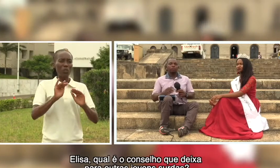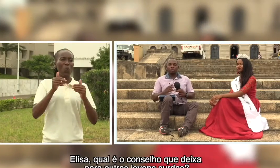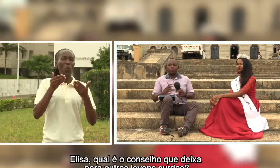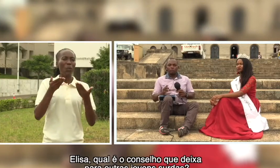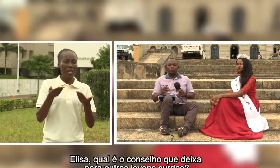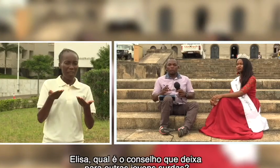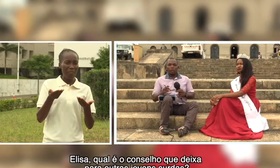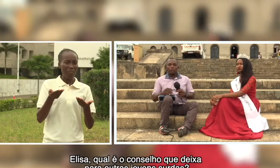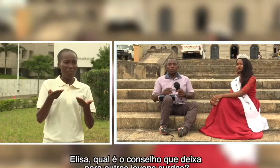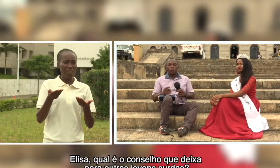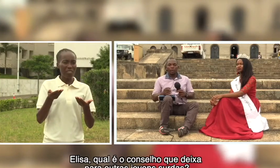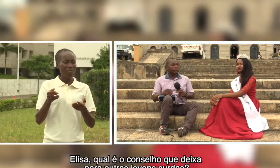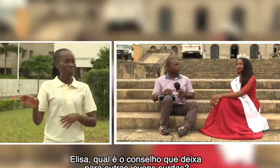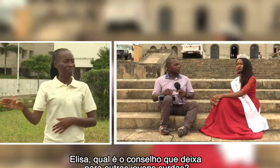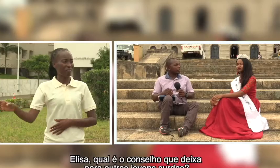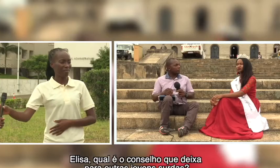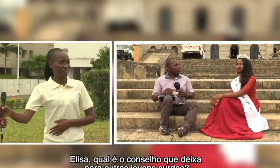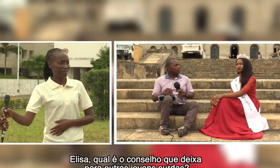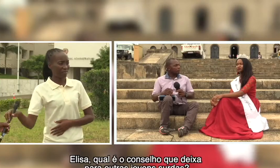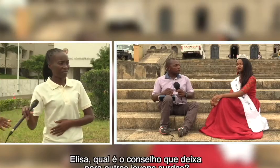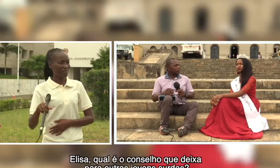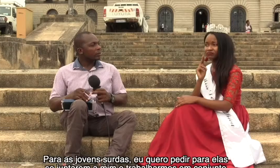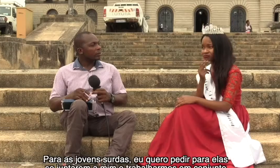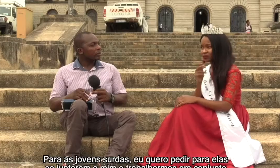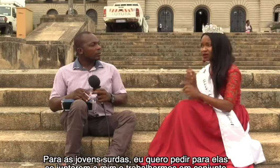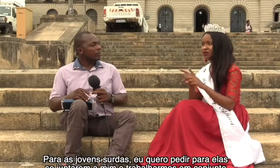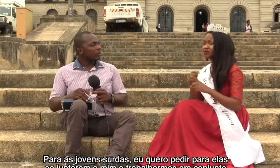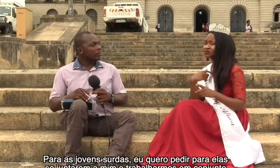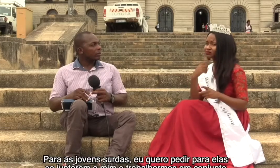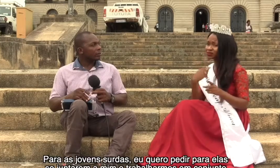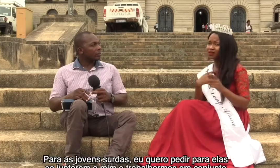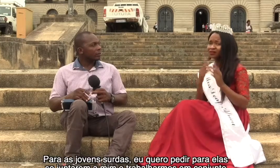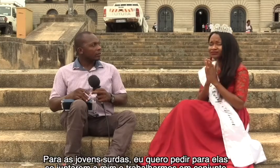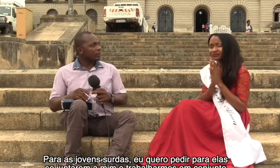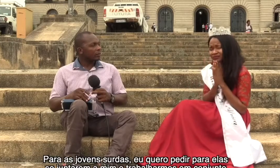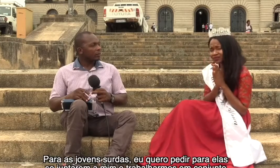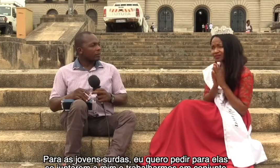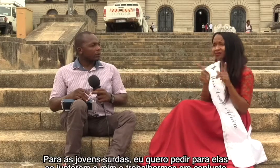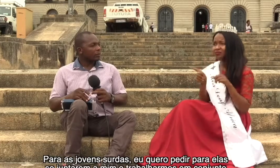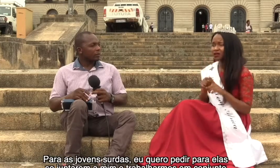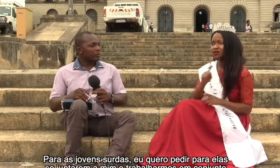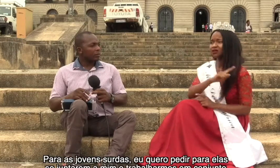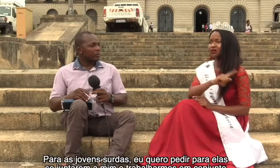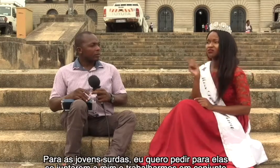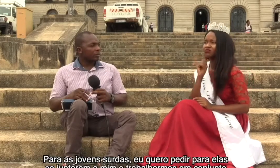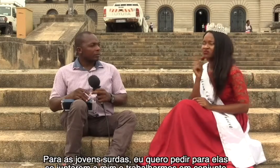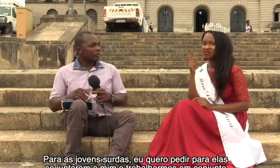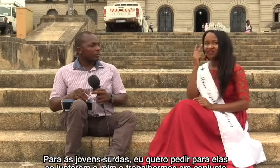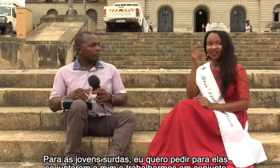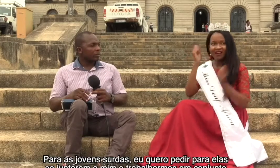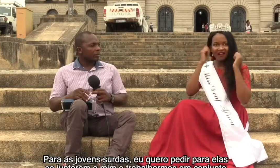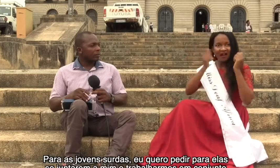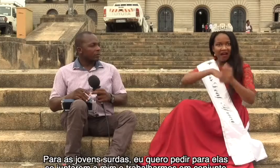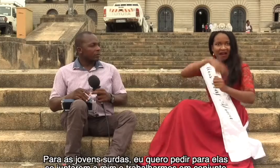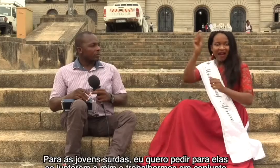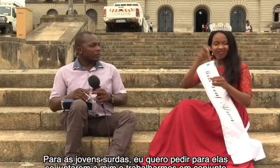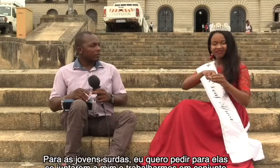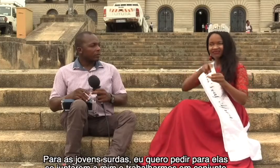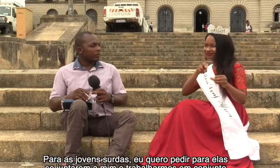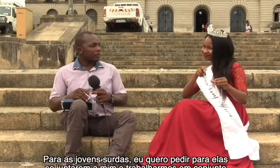surdas? Para as jovens surdas, eu quero pedir para elas